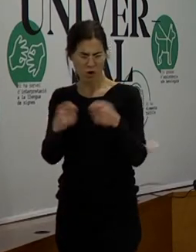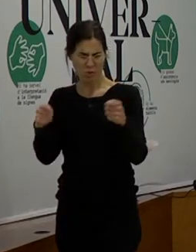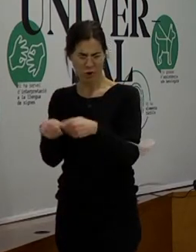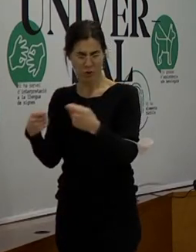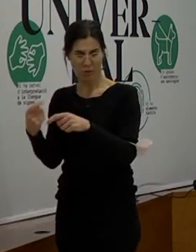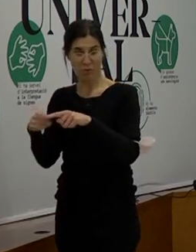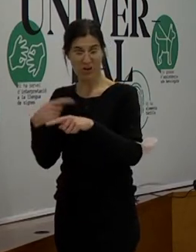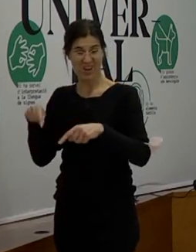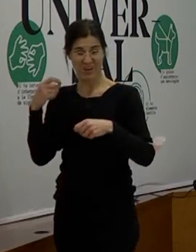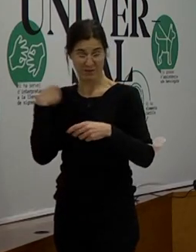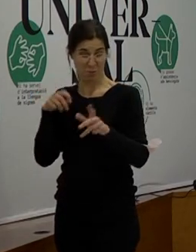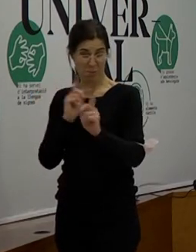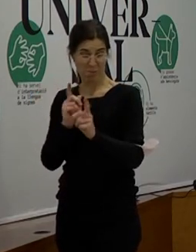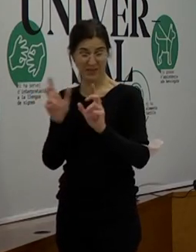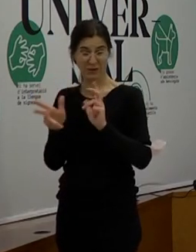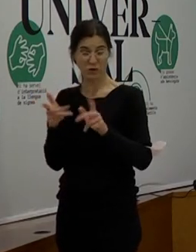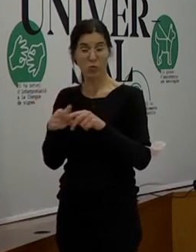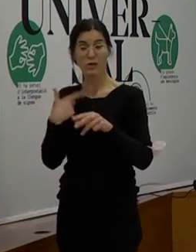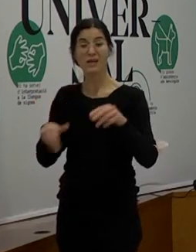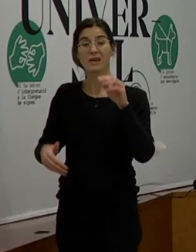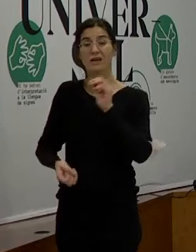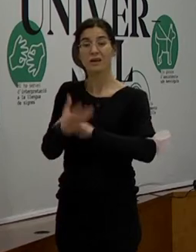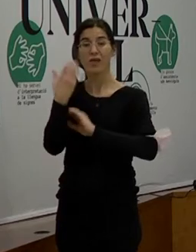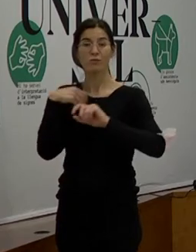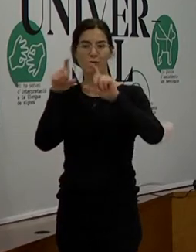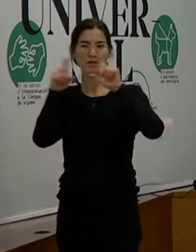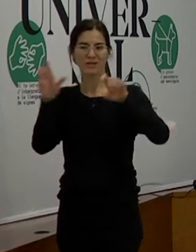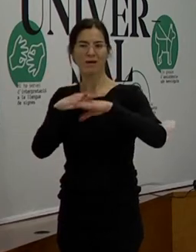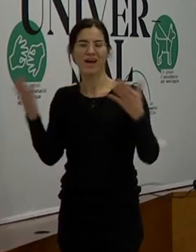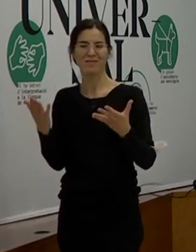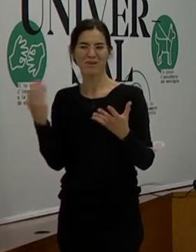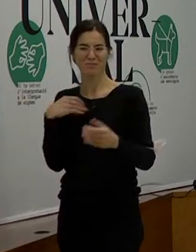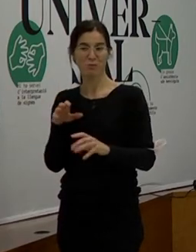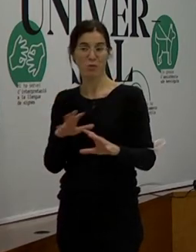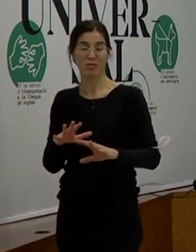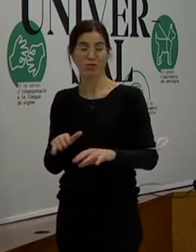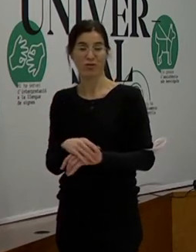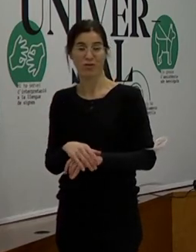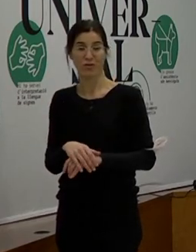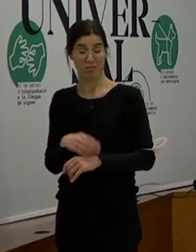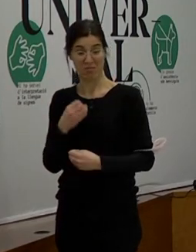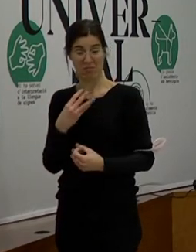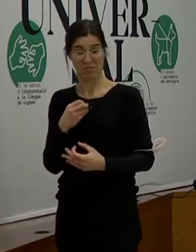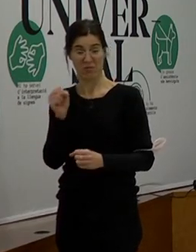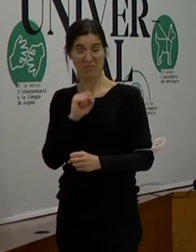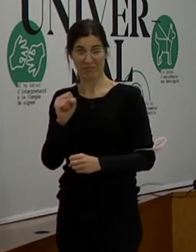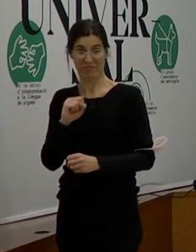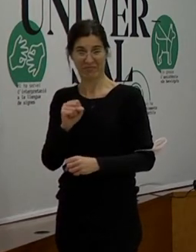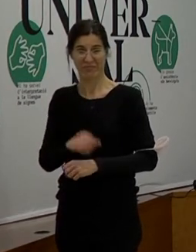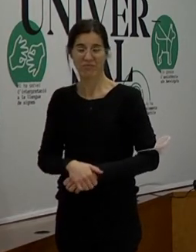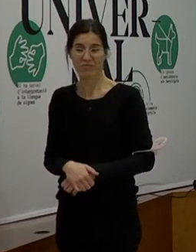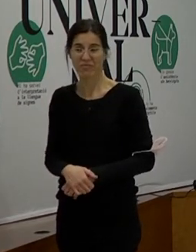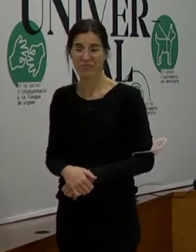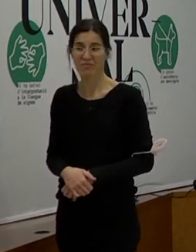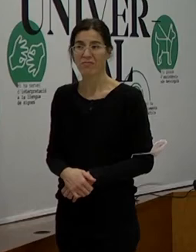perquè han creat una empresa per fomentar i per crear tot aquest moviment. I està molt bé. Vale?